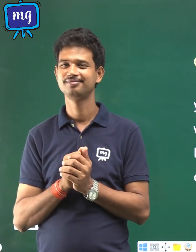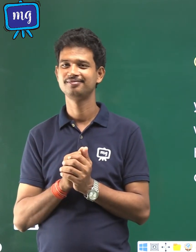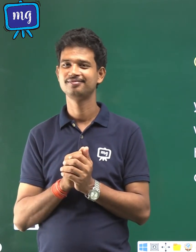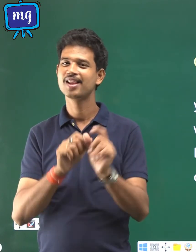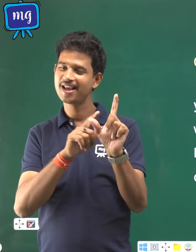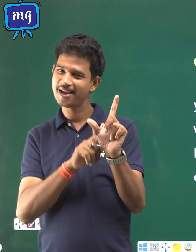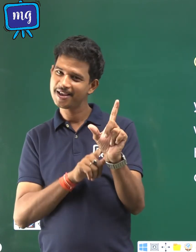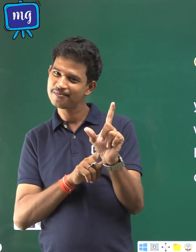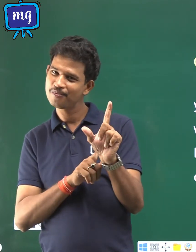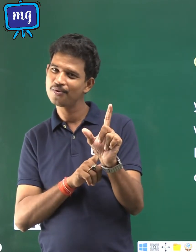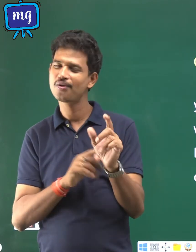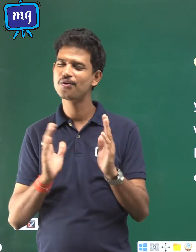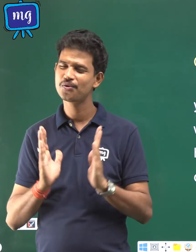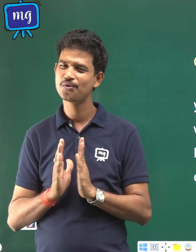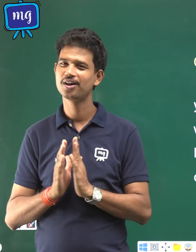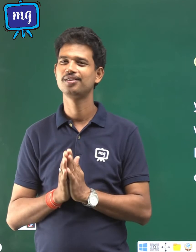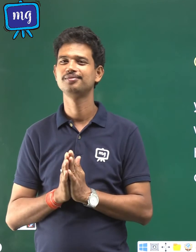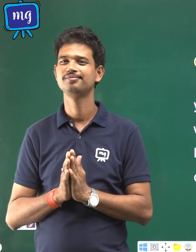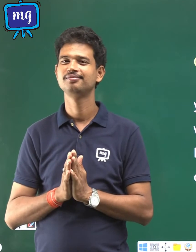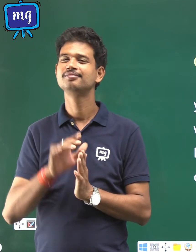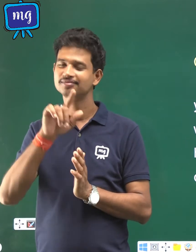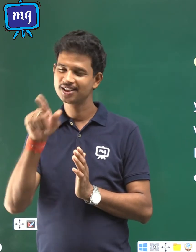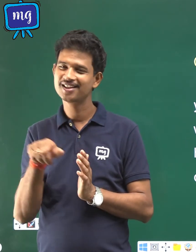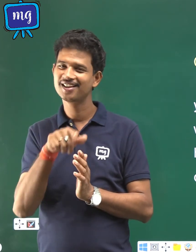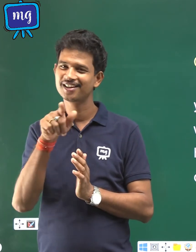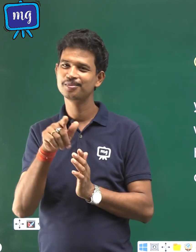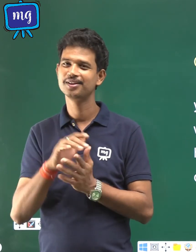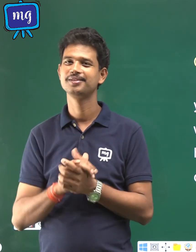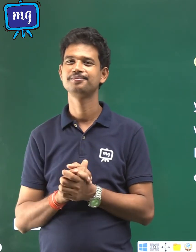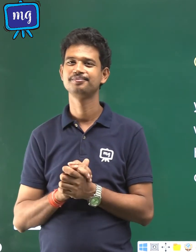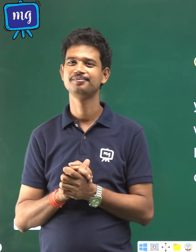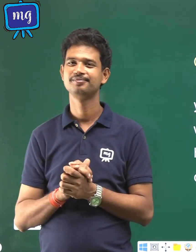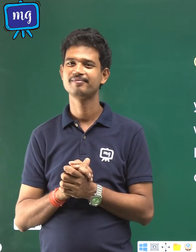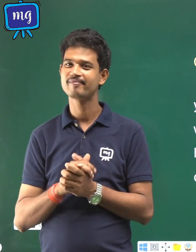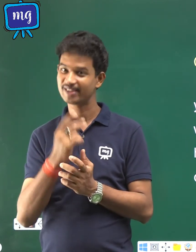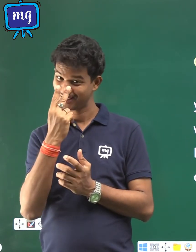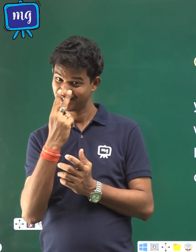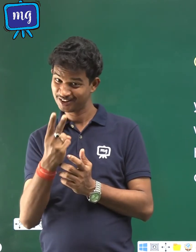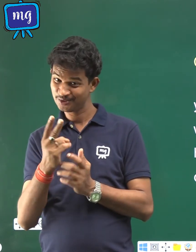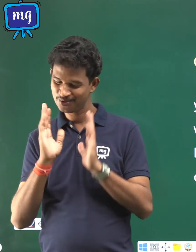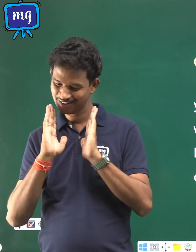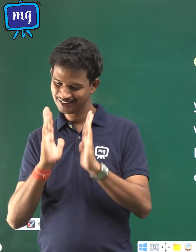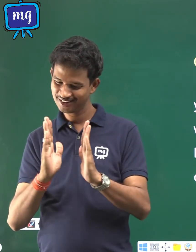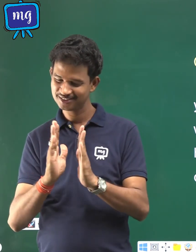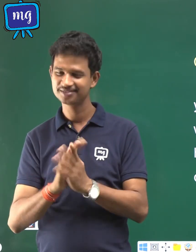स्मॉल y को सर्कल बनाना है। तो देखो ध्यान से,